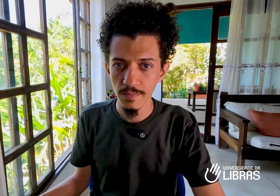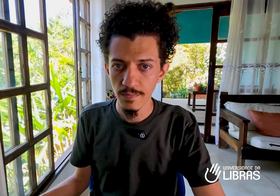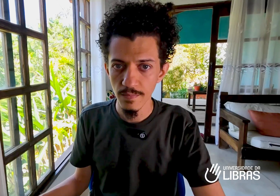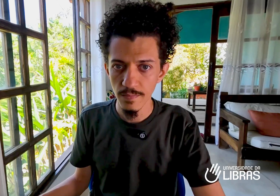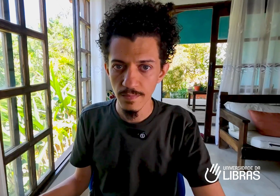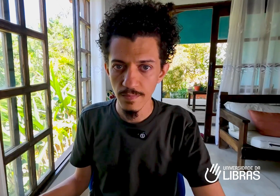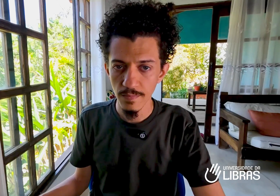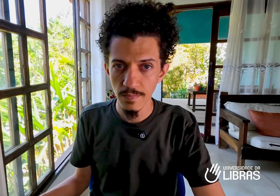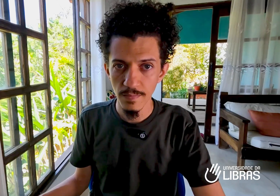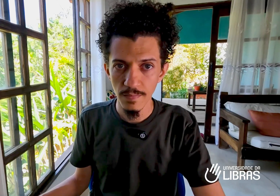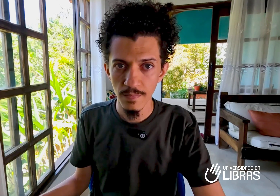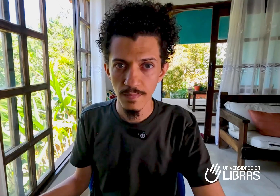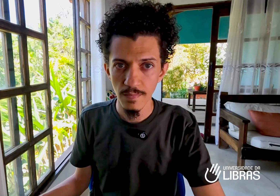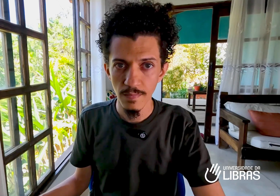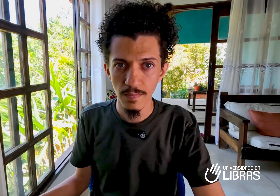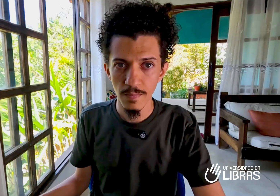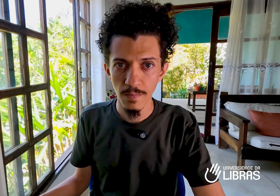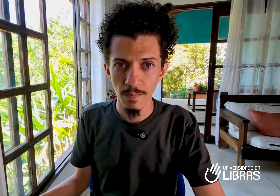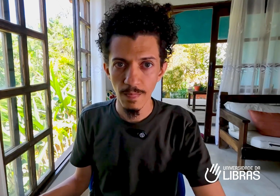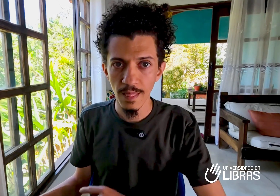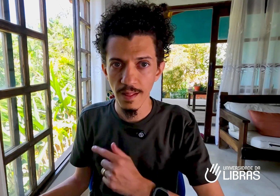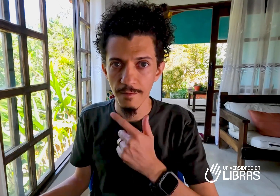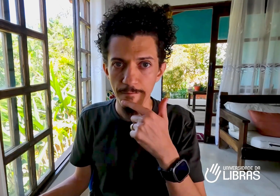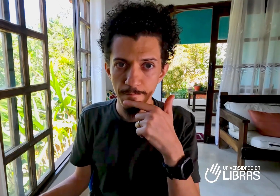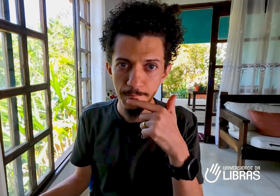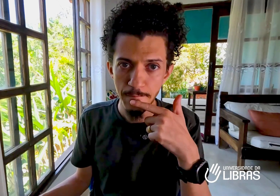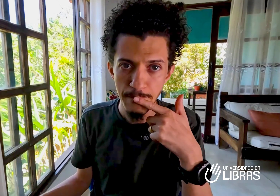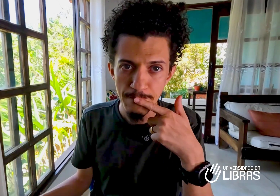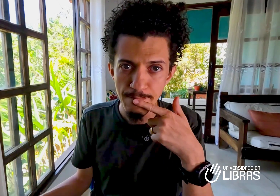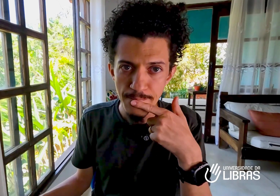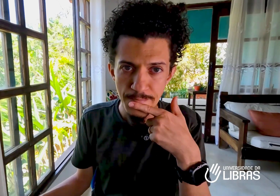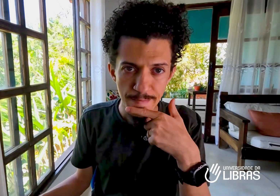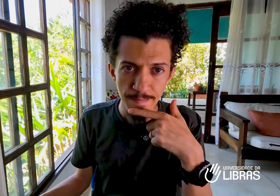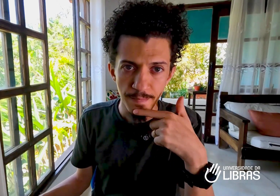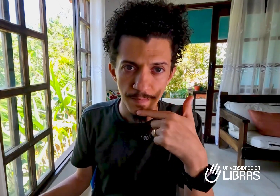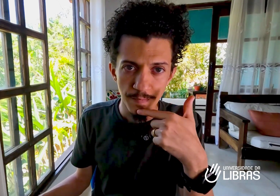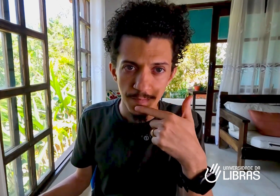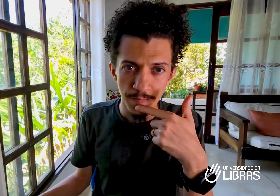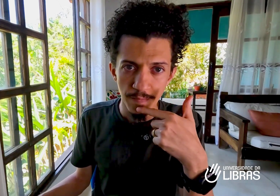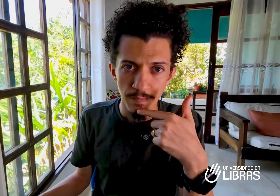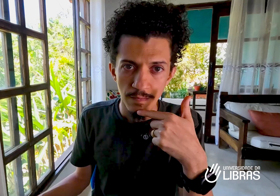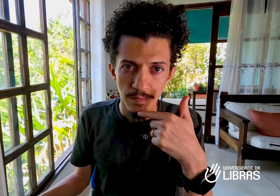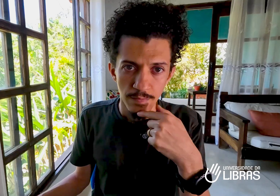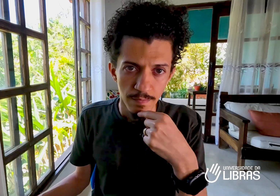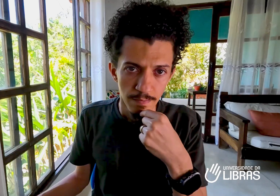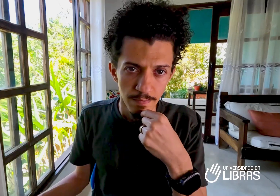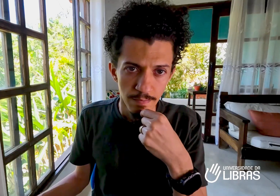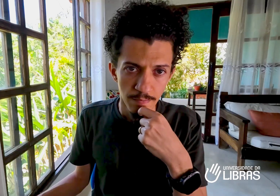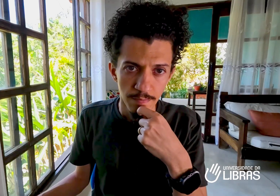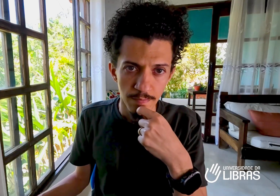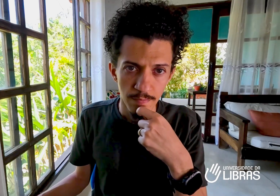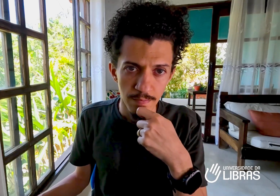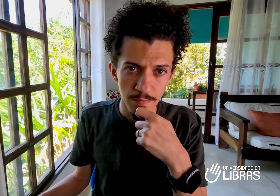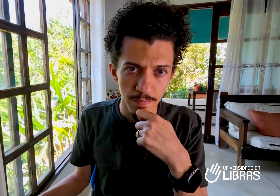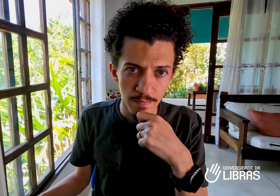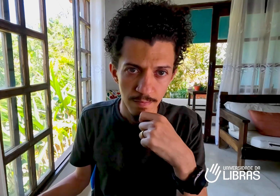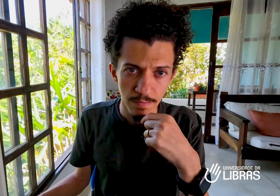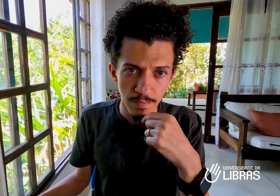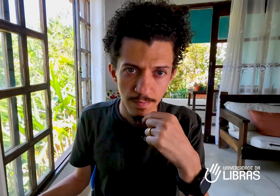Como as expressões faciais e corporais na Libras são utilizadas para transmitir emoções